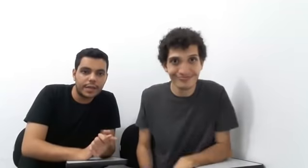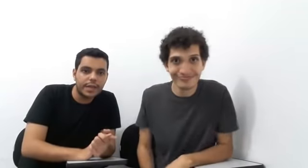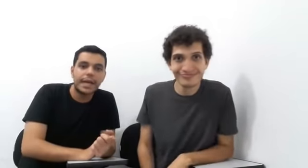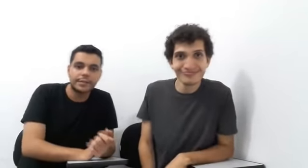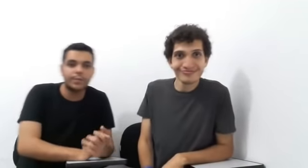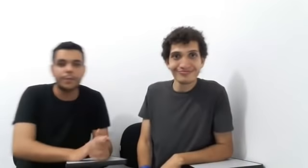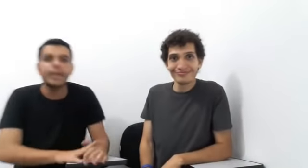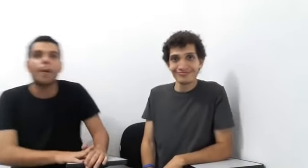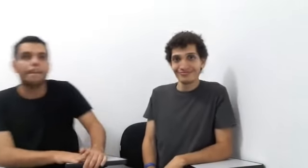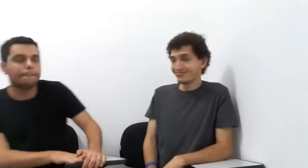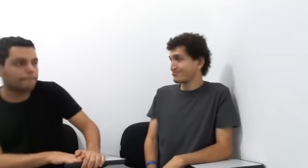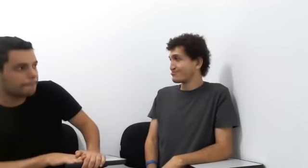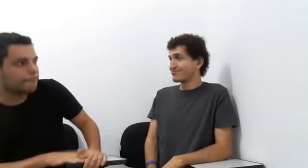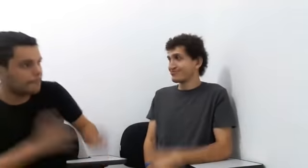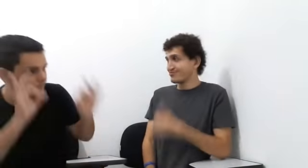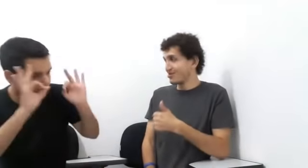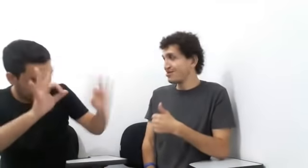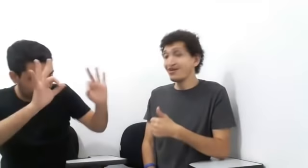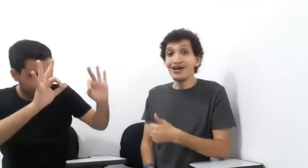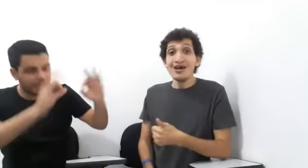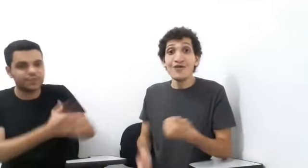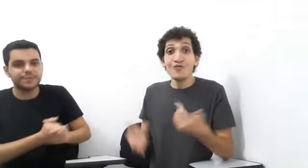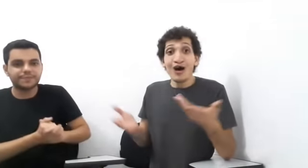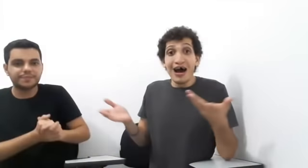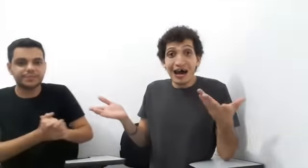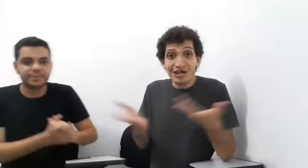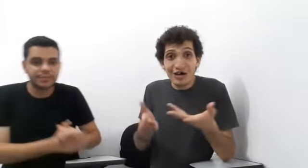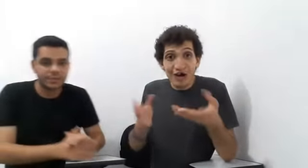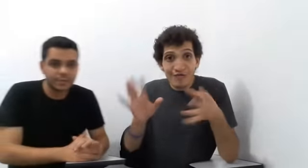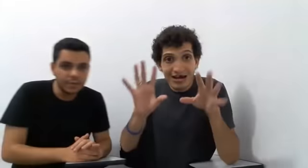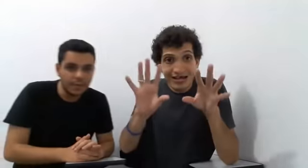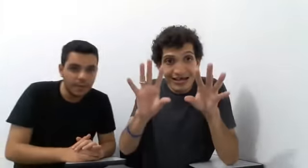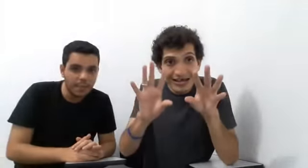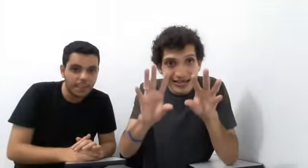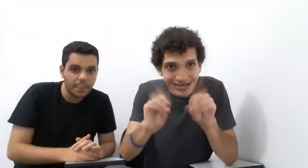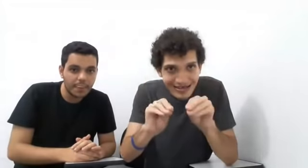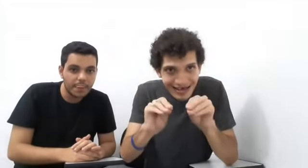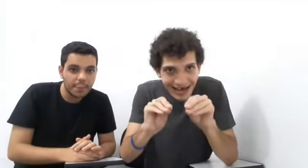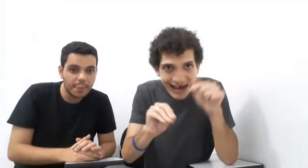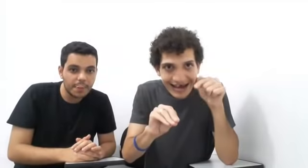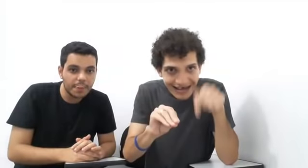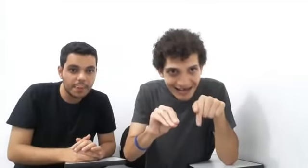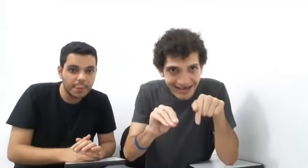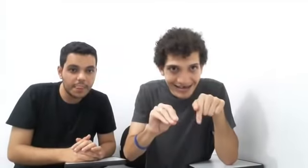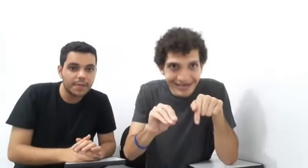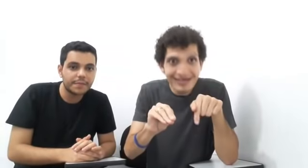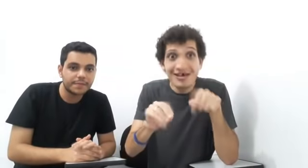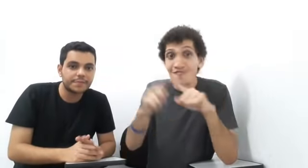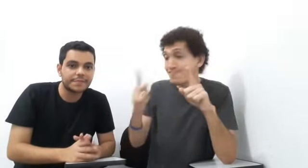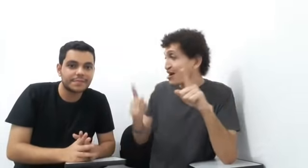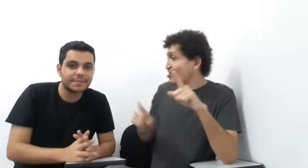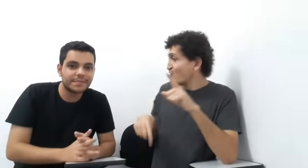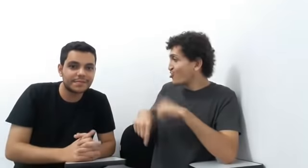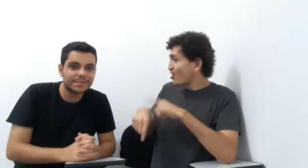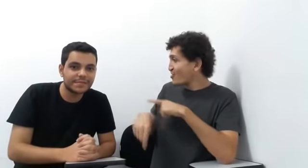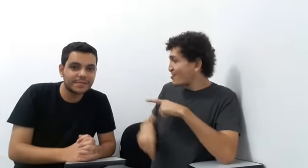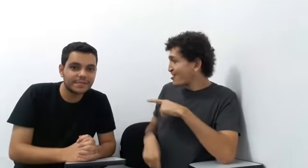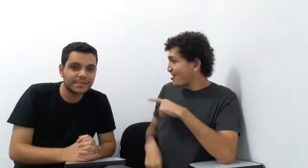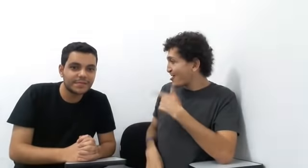entender? Essa é a minha opinião. Certinho? A gente agora vai encerrar esse, mas que hora é a